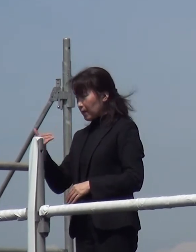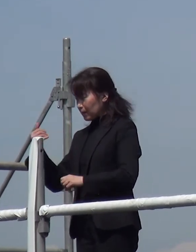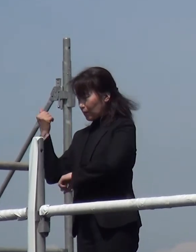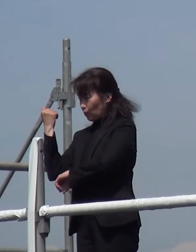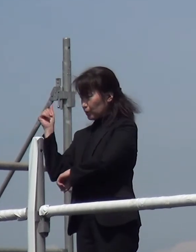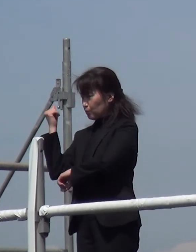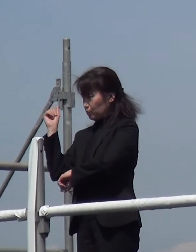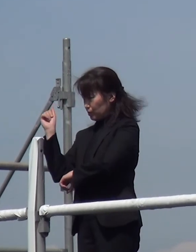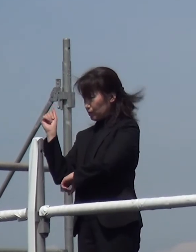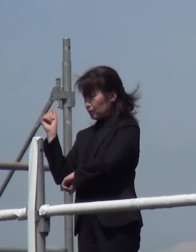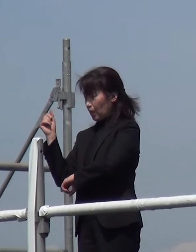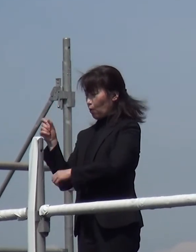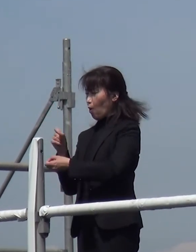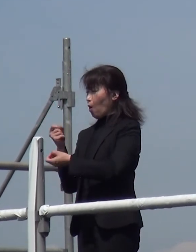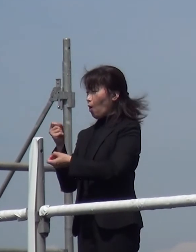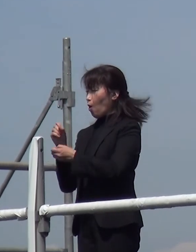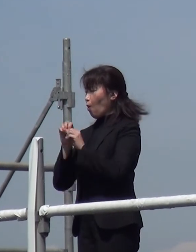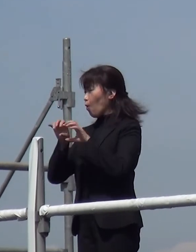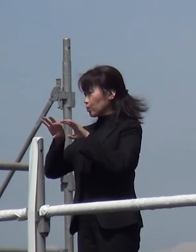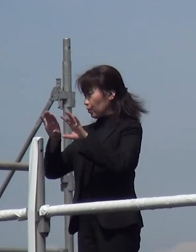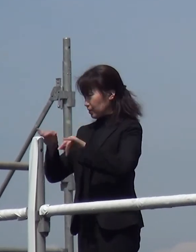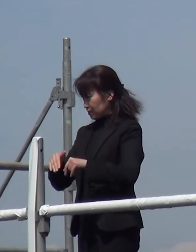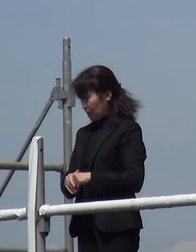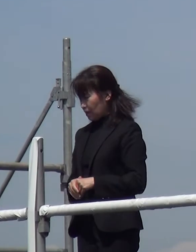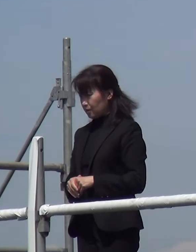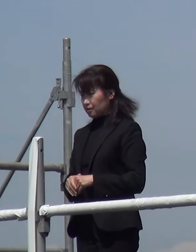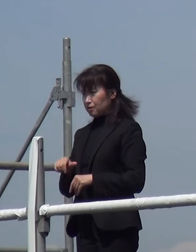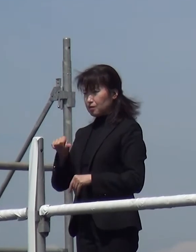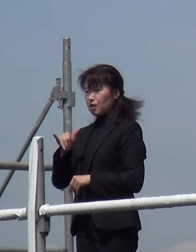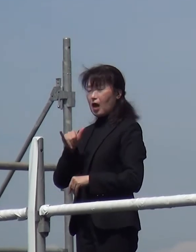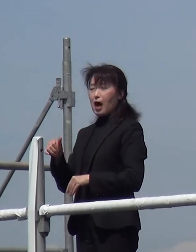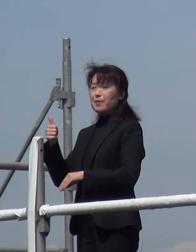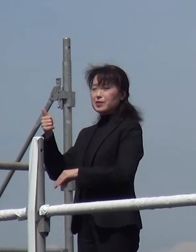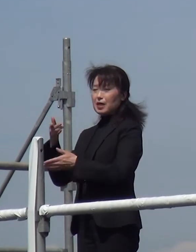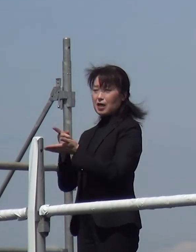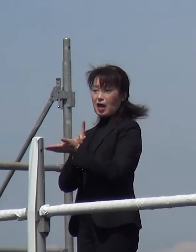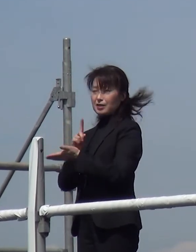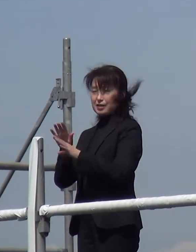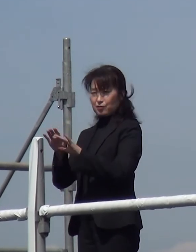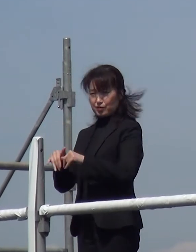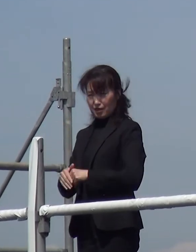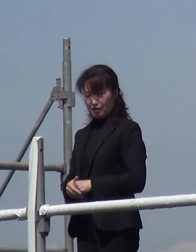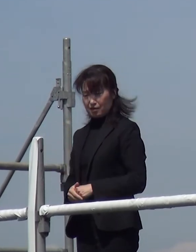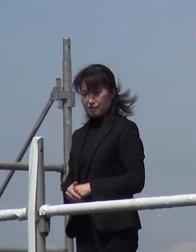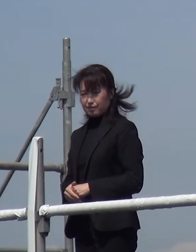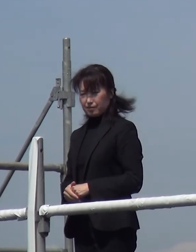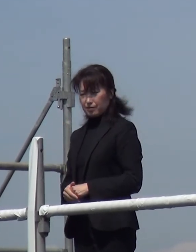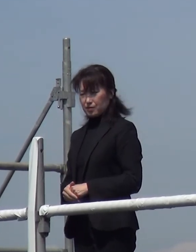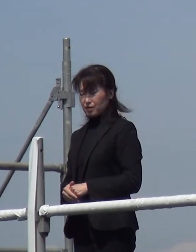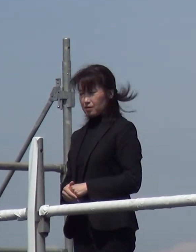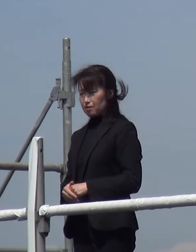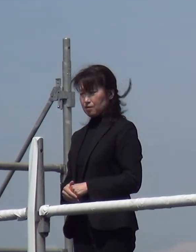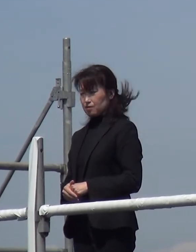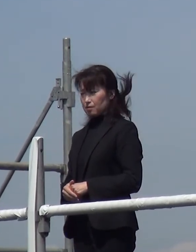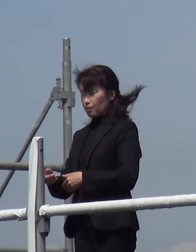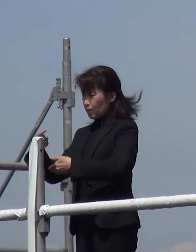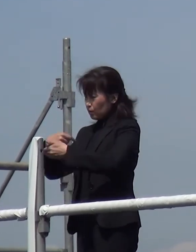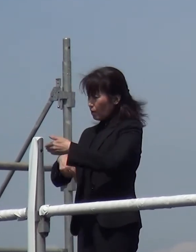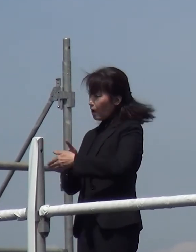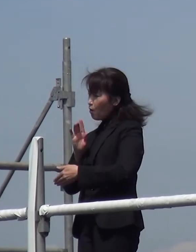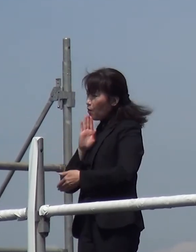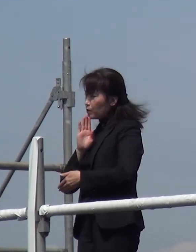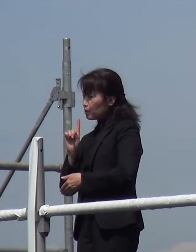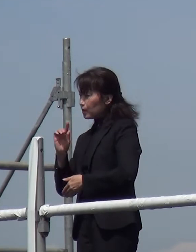報道しました。それは安倍がそのように話したからです。ところがそれは本当だろうか。安